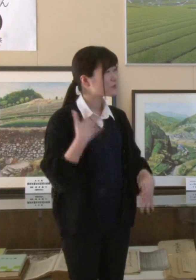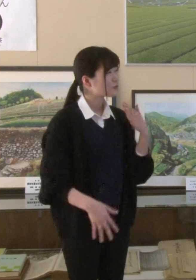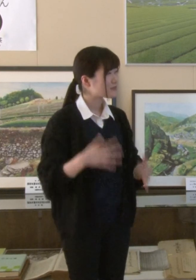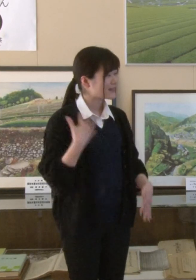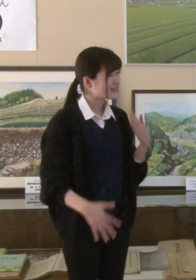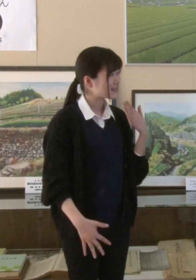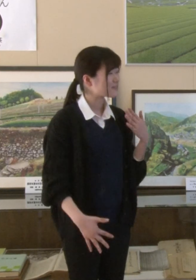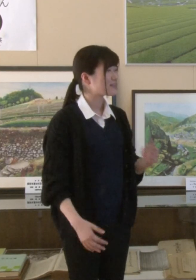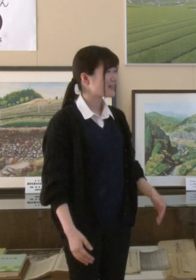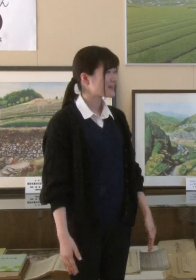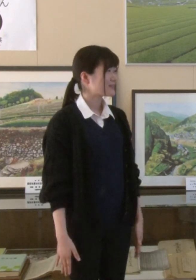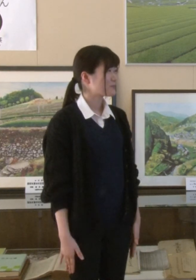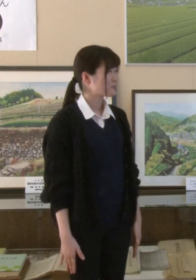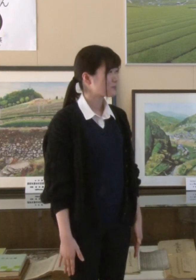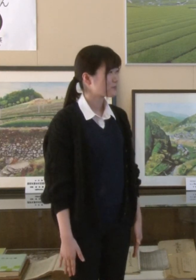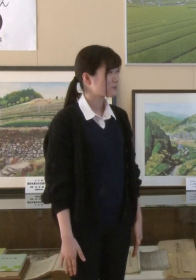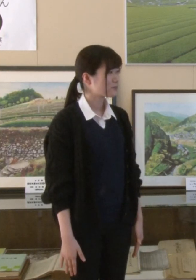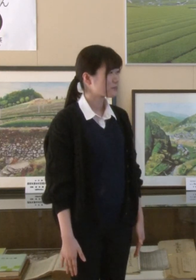喜びでしょうね。